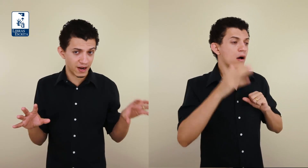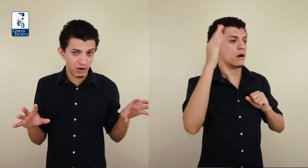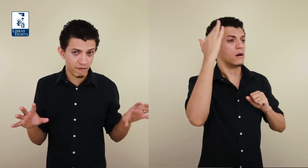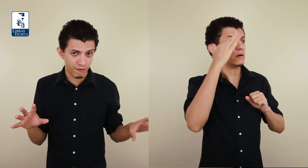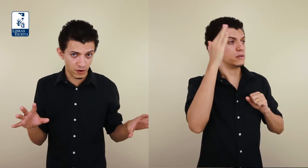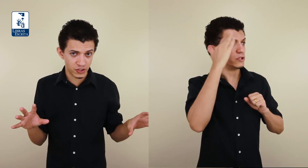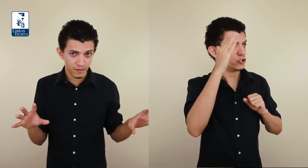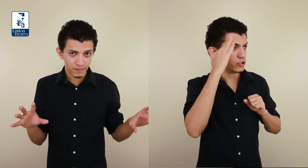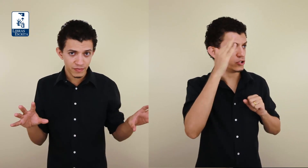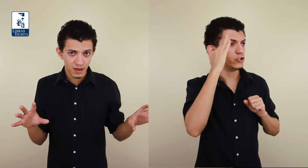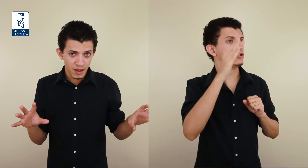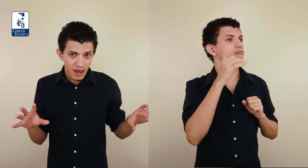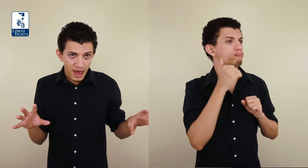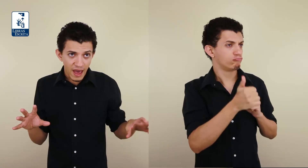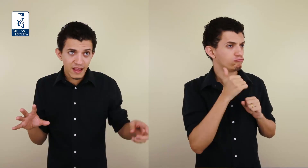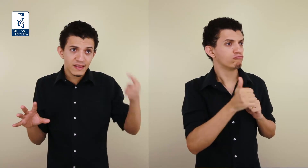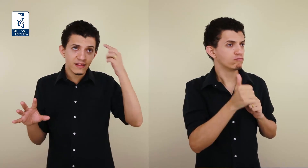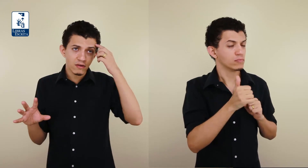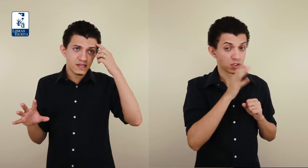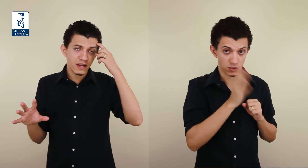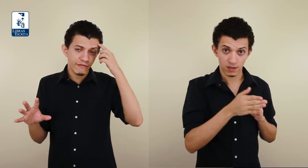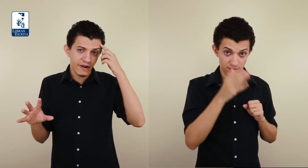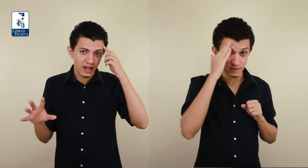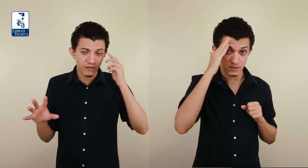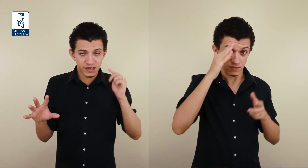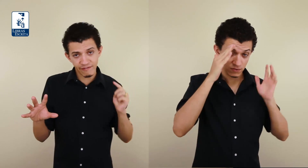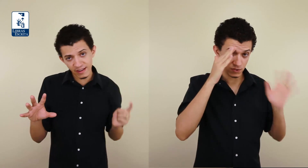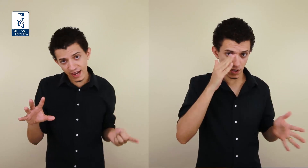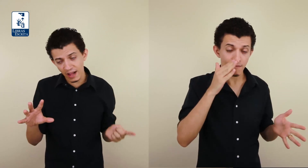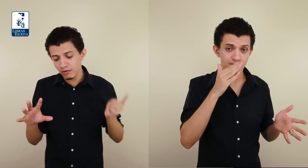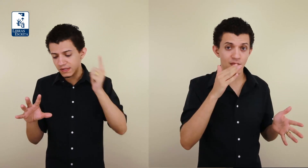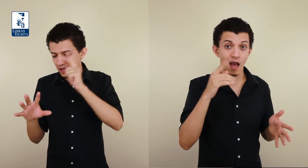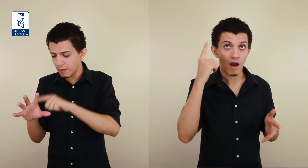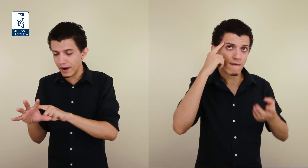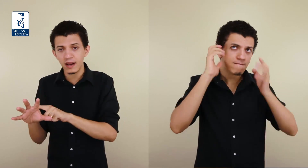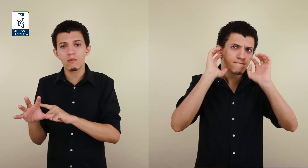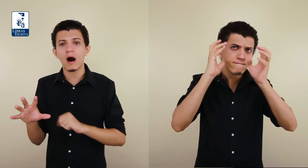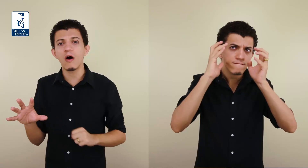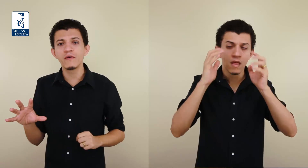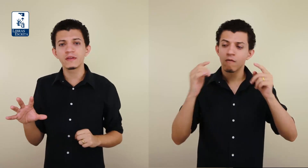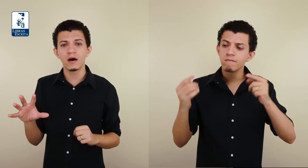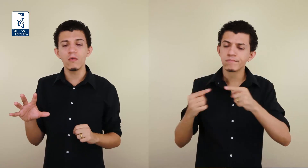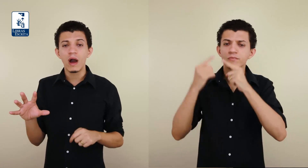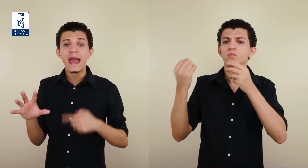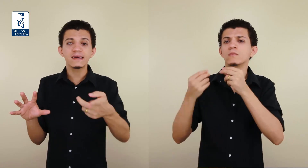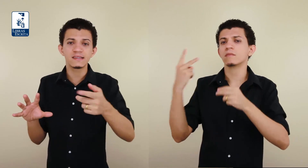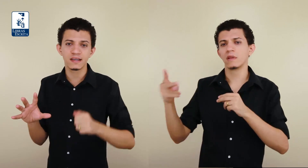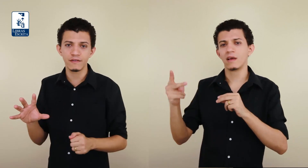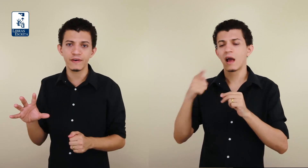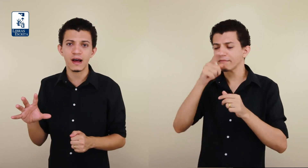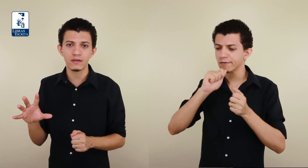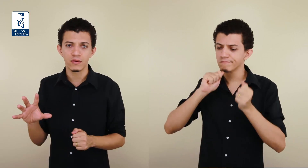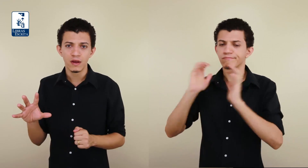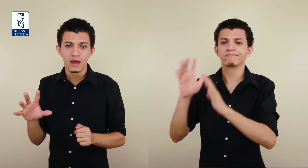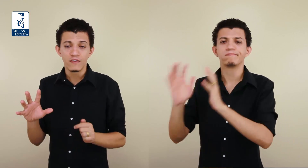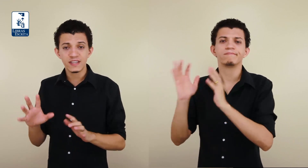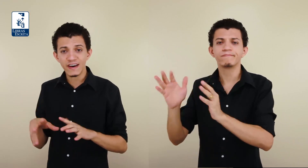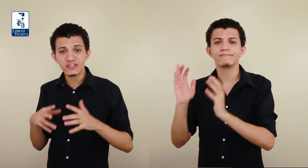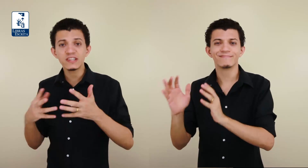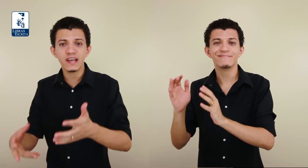língua fonte. Entender o significado, você vai traduzir para a língua alvo, então, esse significado. Você vai dizer